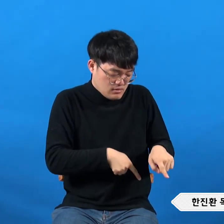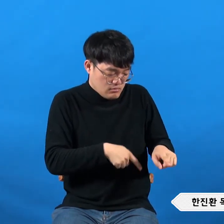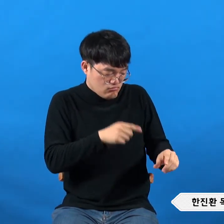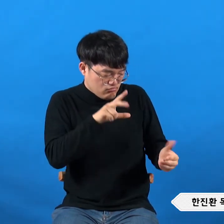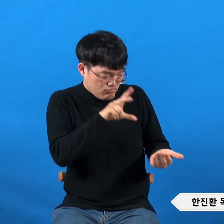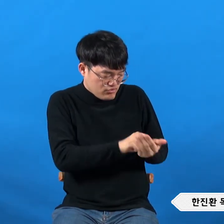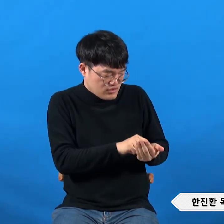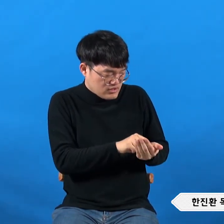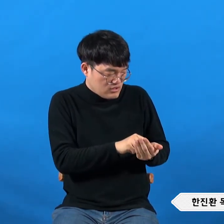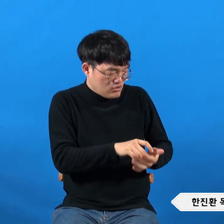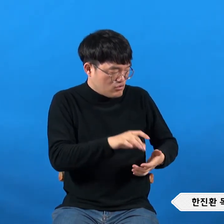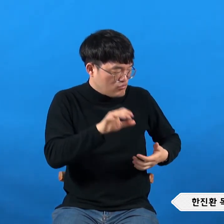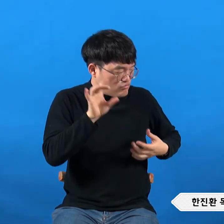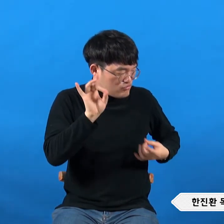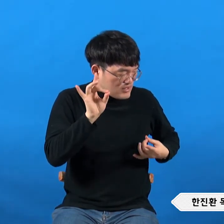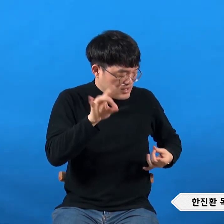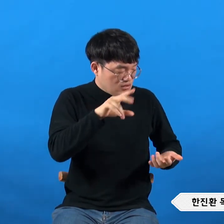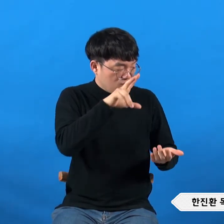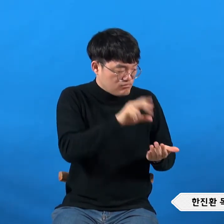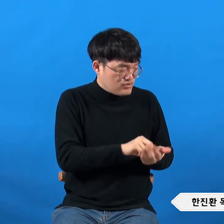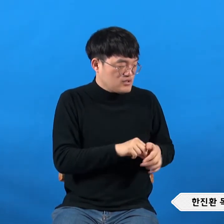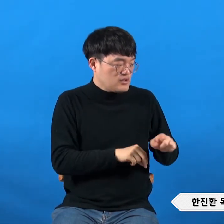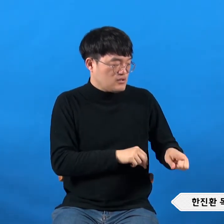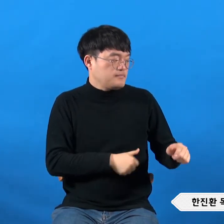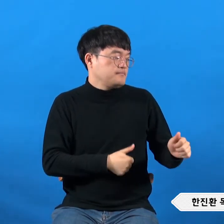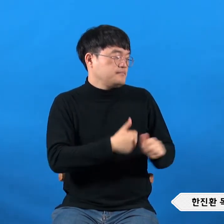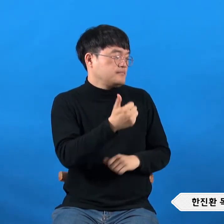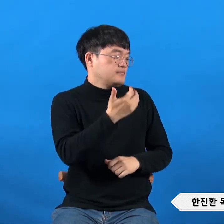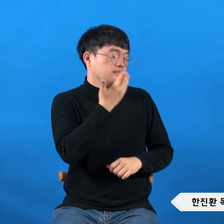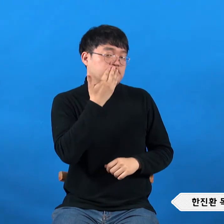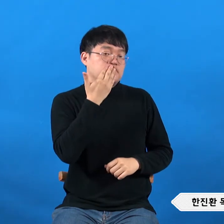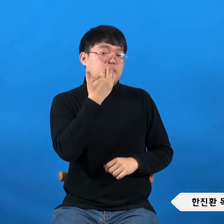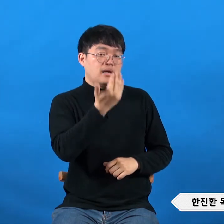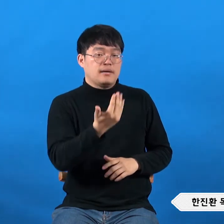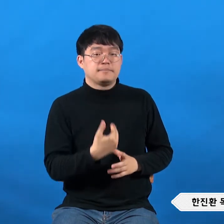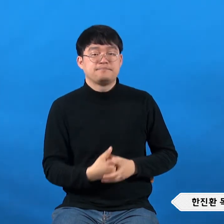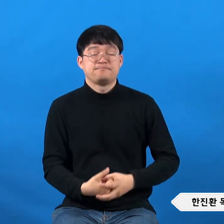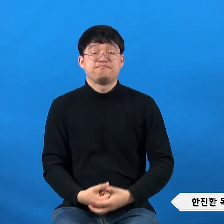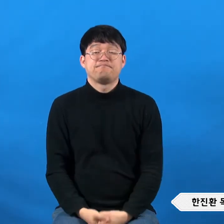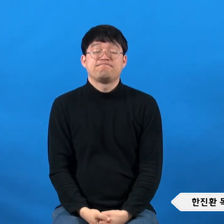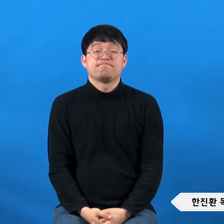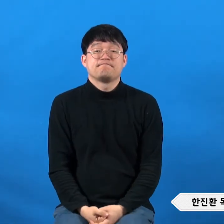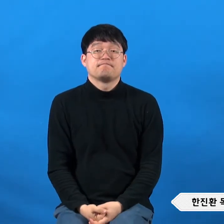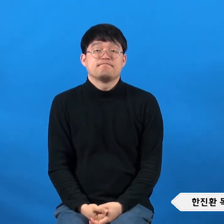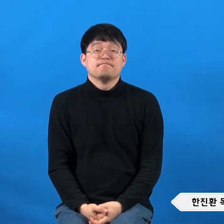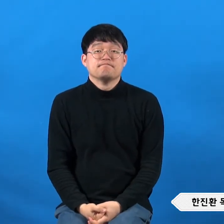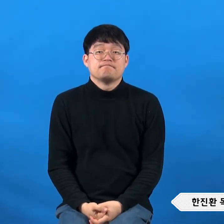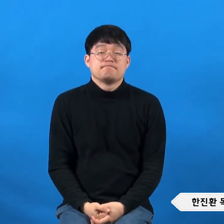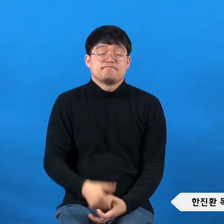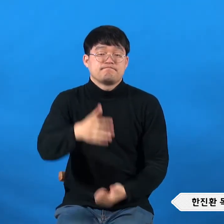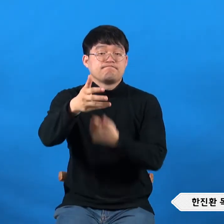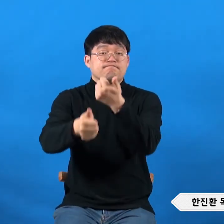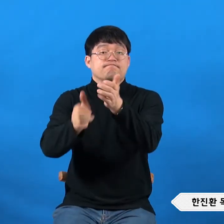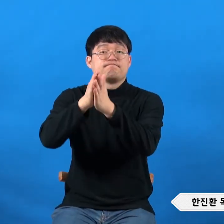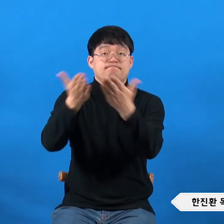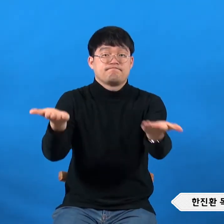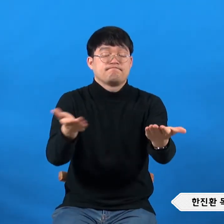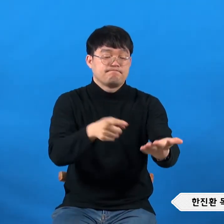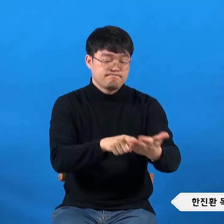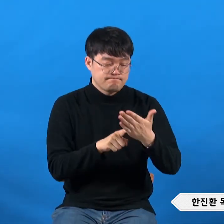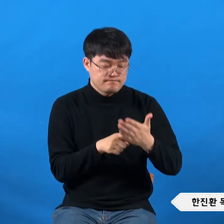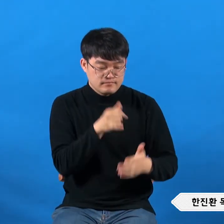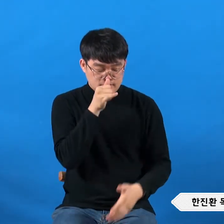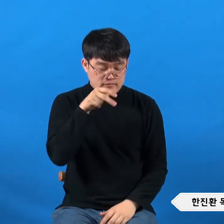이 심층적인 우상 문제를 그걸 극복할 수 있어야 돼요. 그걸 해결할 수 있어야 됩니다. 성경에